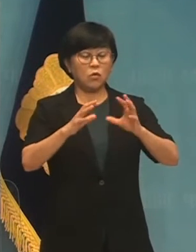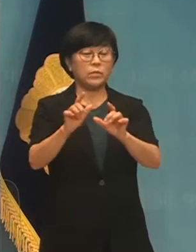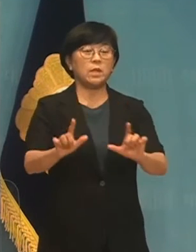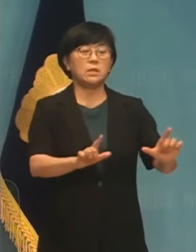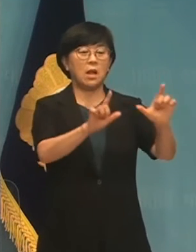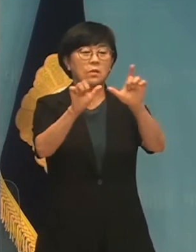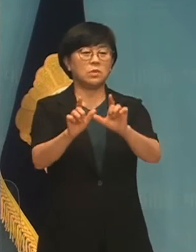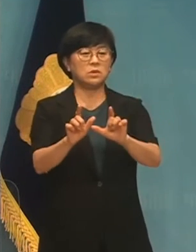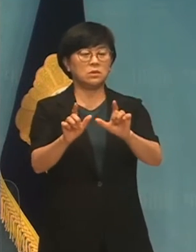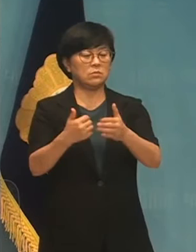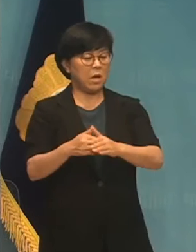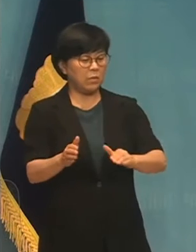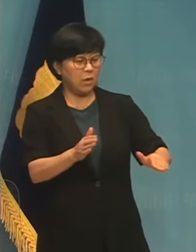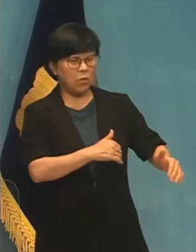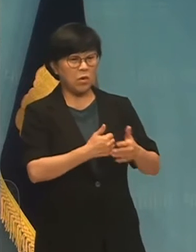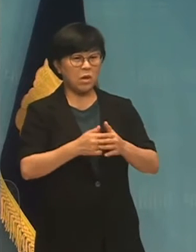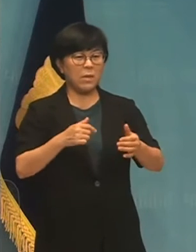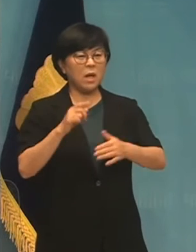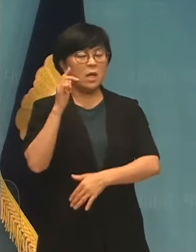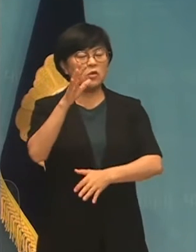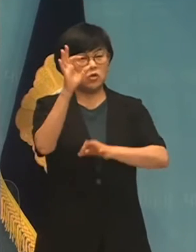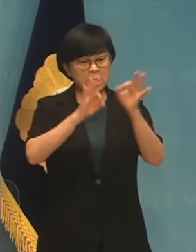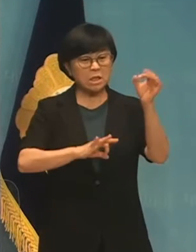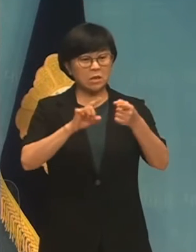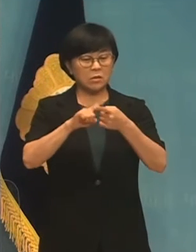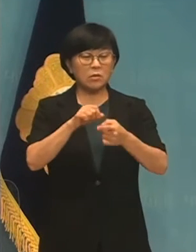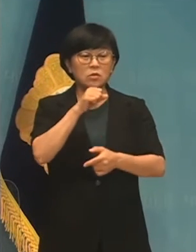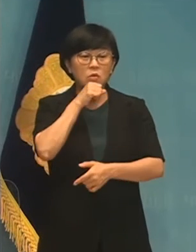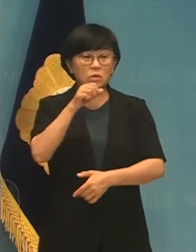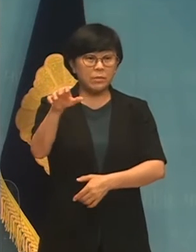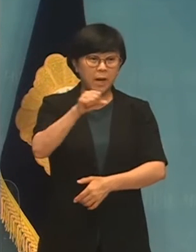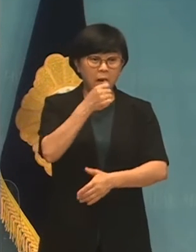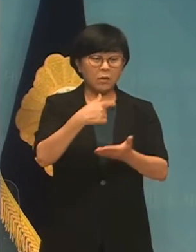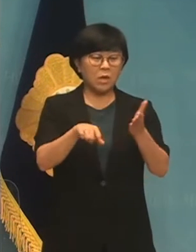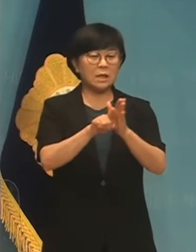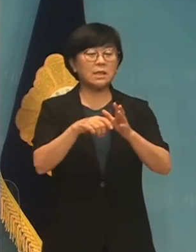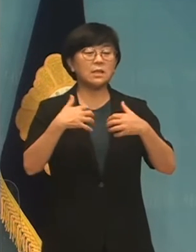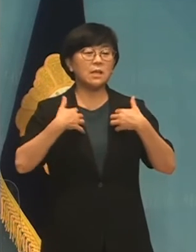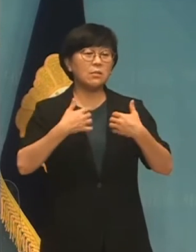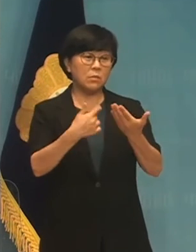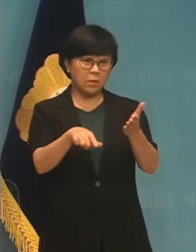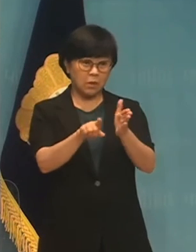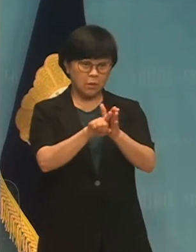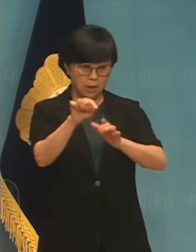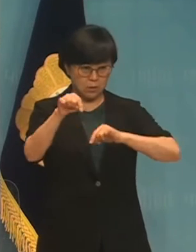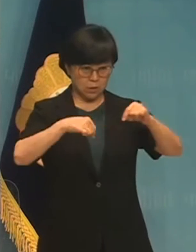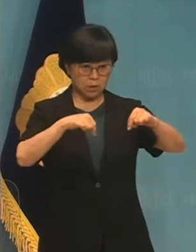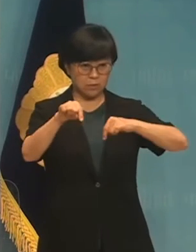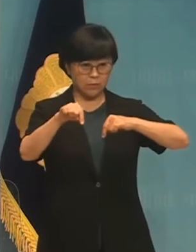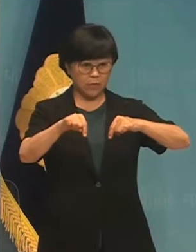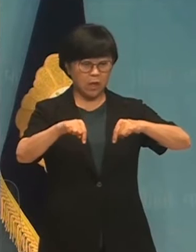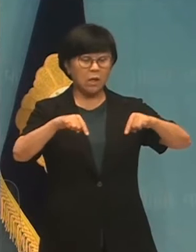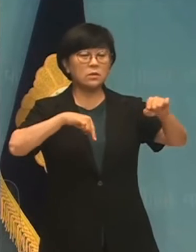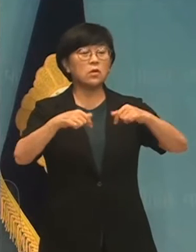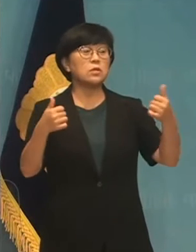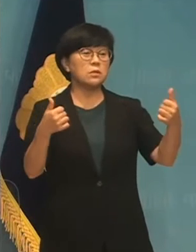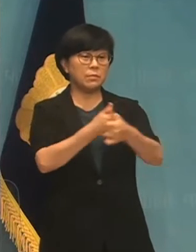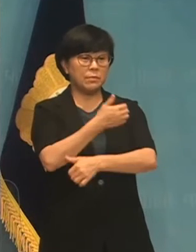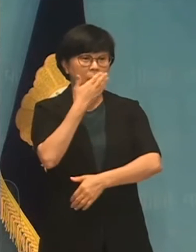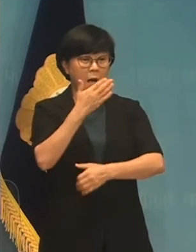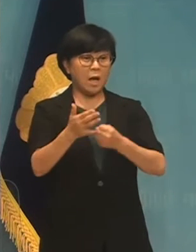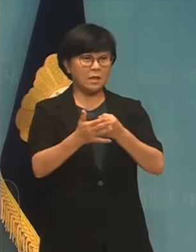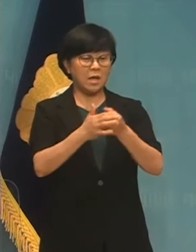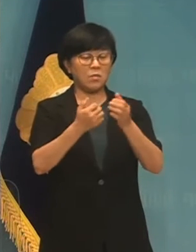삶은 뒷전이고 상대의 실책에 기대어 점수 얻을 생각만 하는 게임의 정치. 정권 재창출이냐